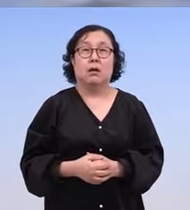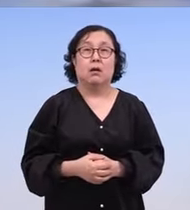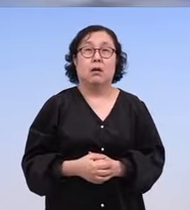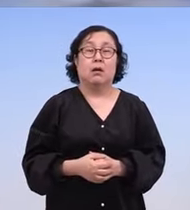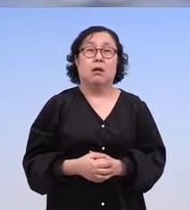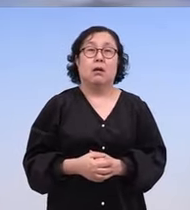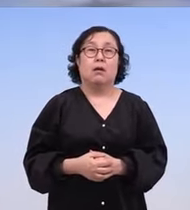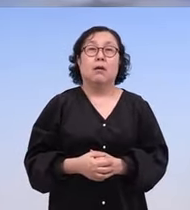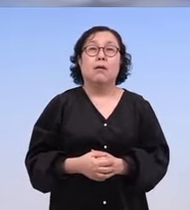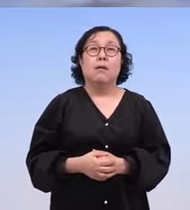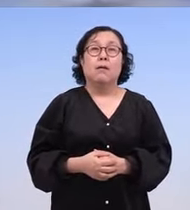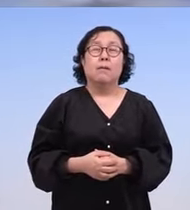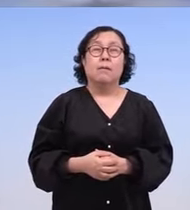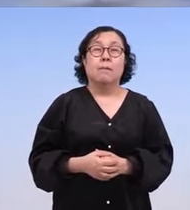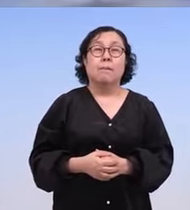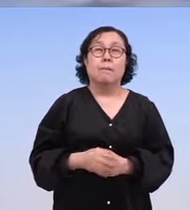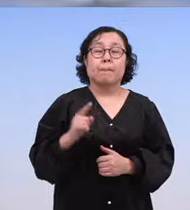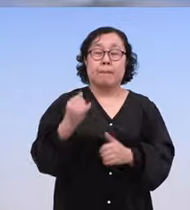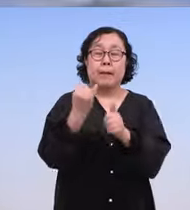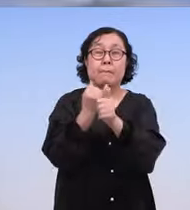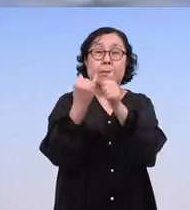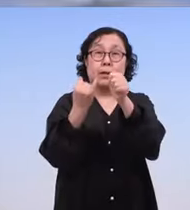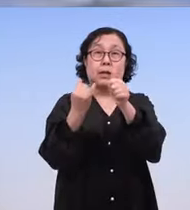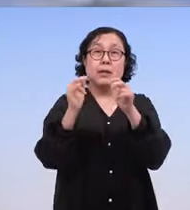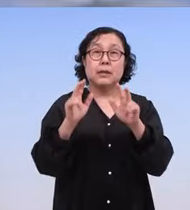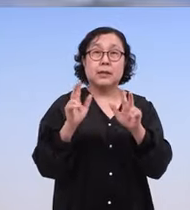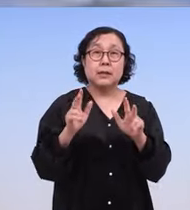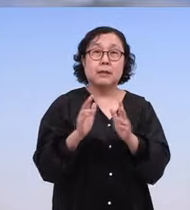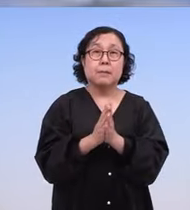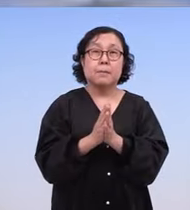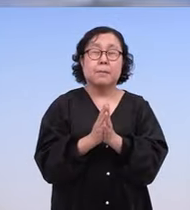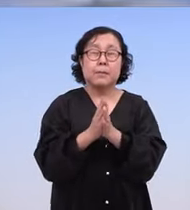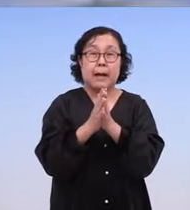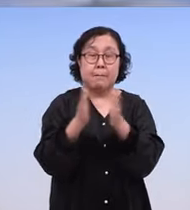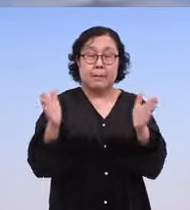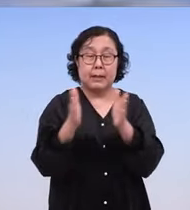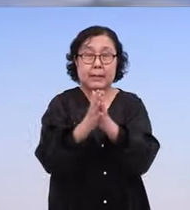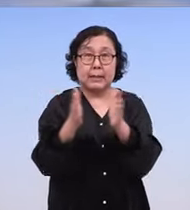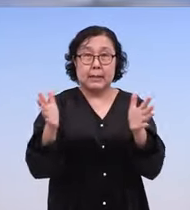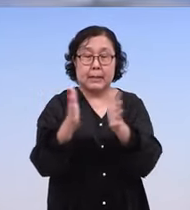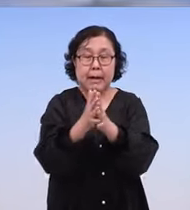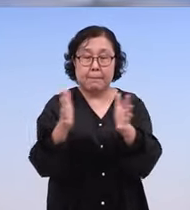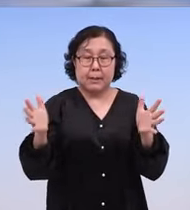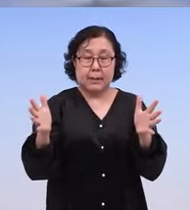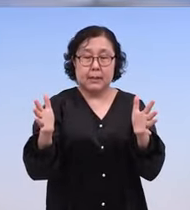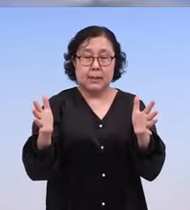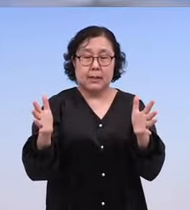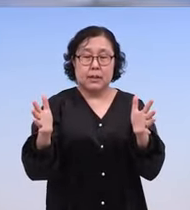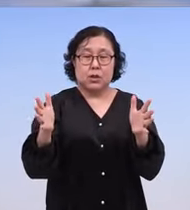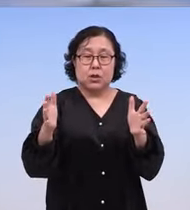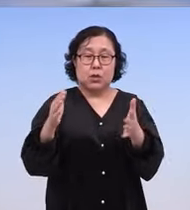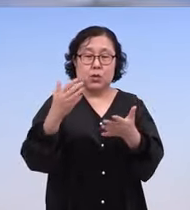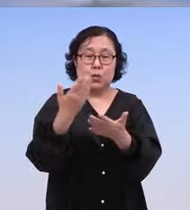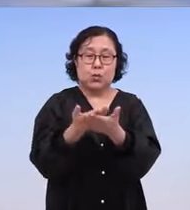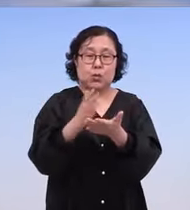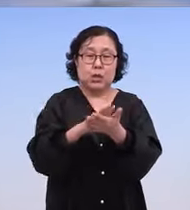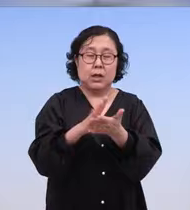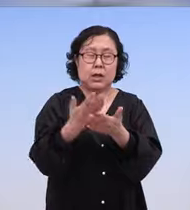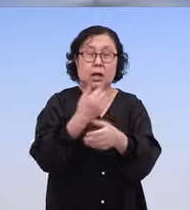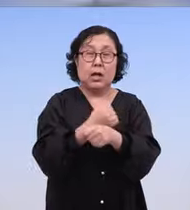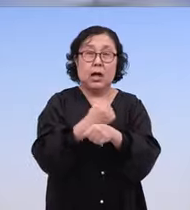놀라운 건요, 그 남편이 지금 아파트 올수리 그 인테리어를 지금 하고